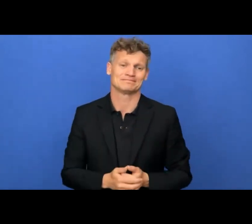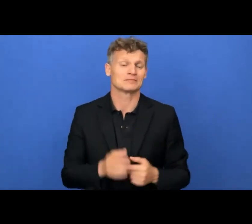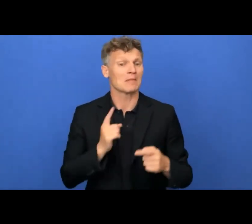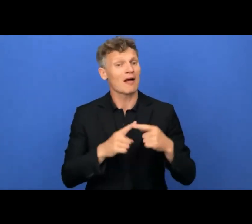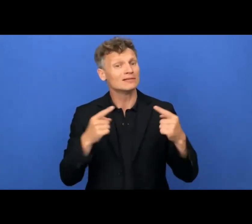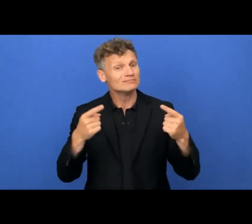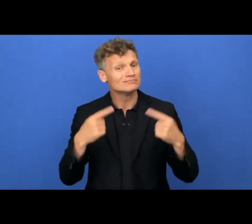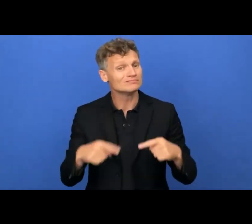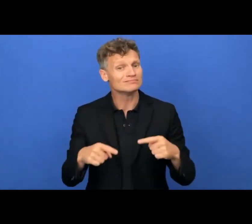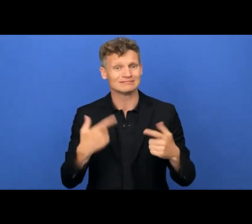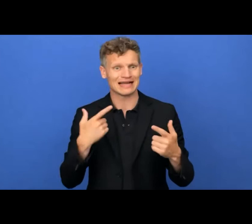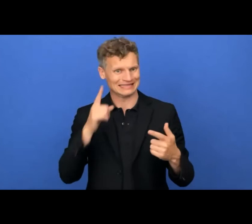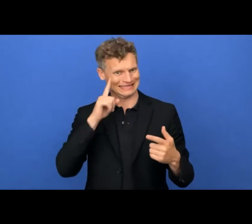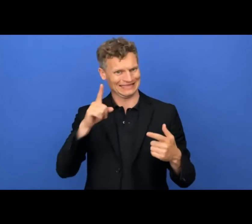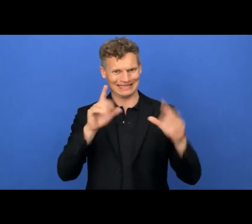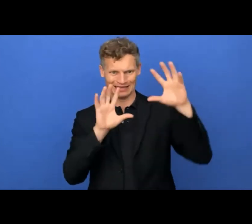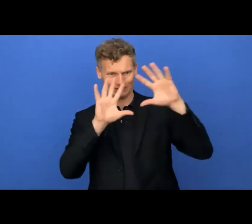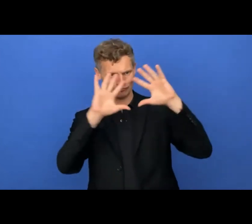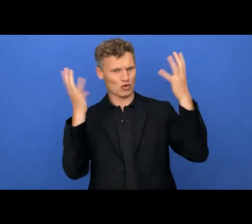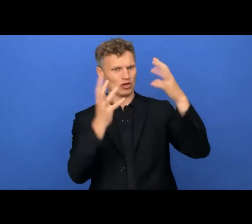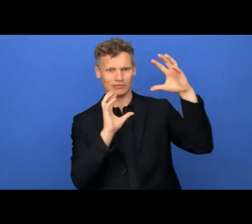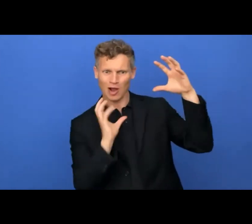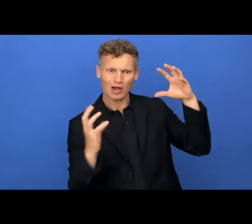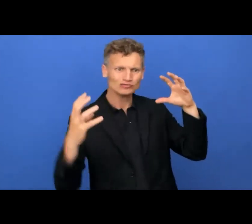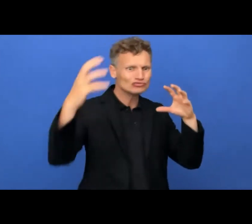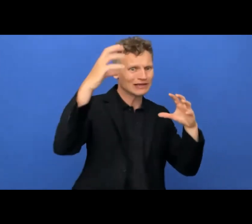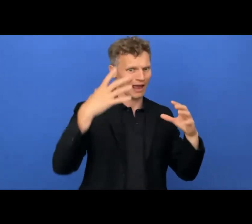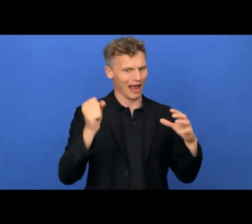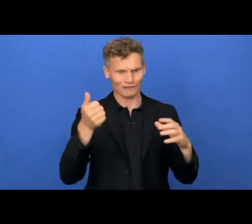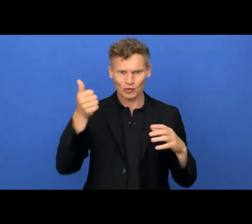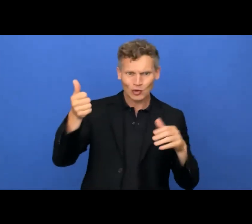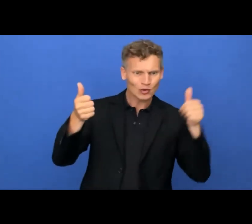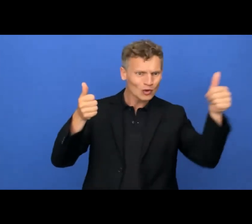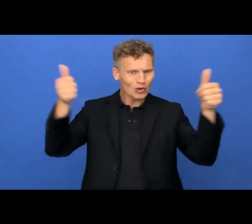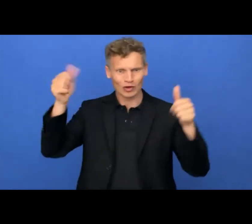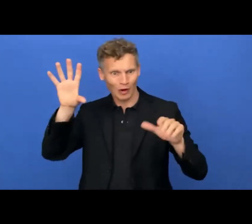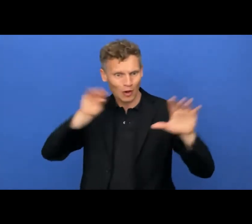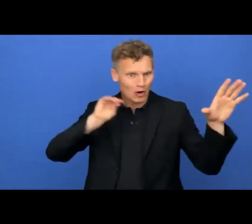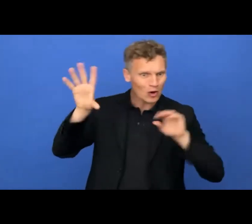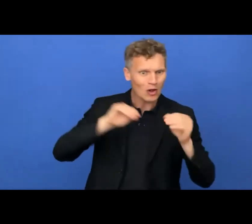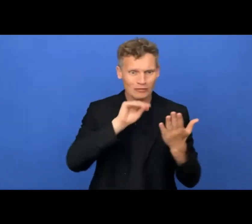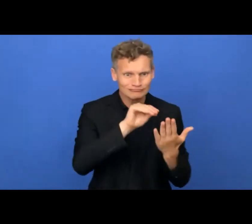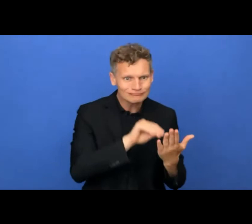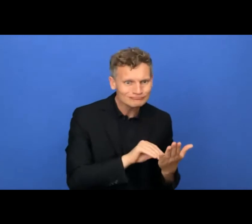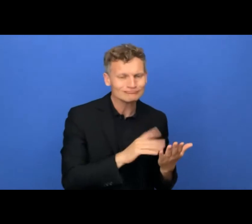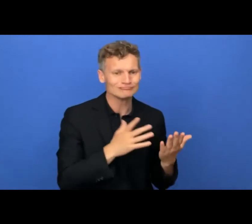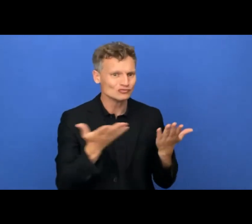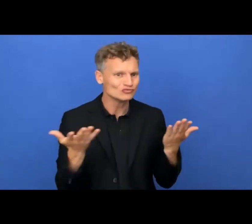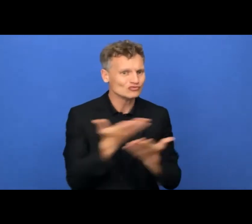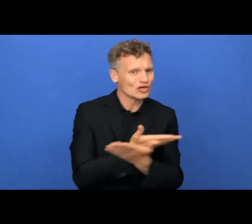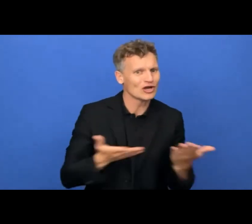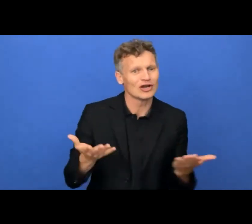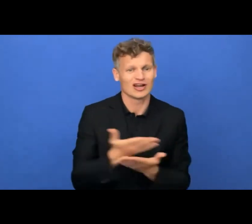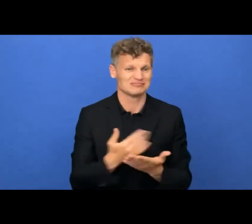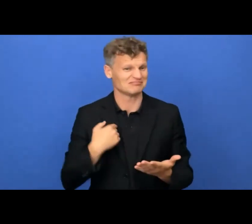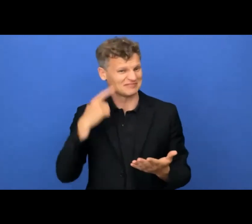toutes sortes d'expériences qui existent, qui ont été menées, dont on peut s'inspirer dans les pays, auprès des communautés concernés. Voilà